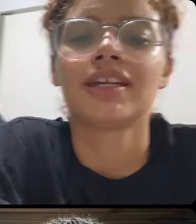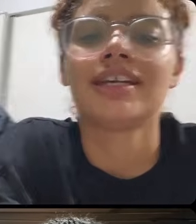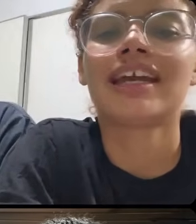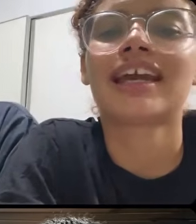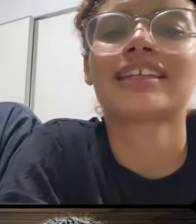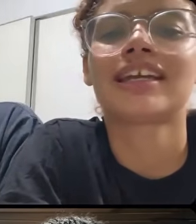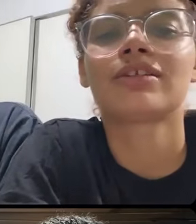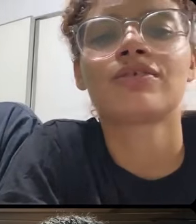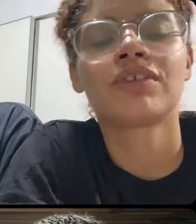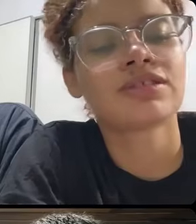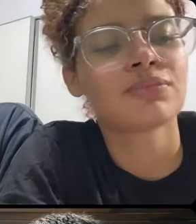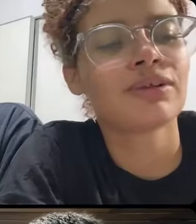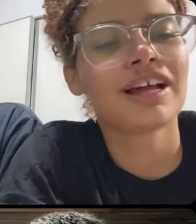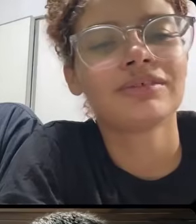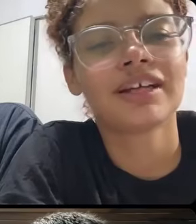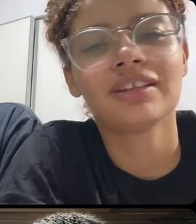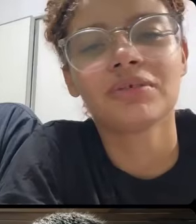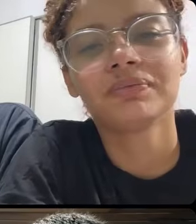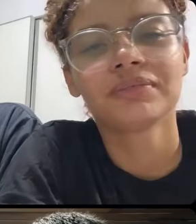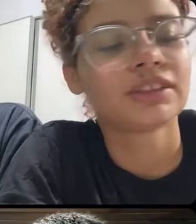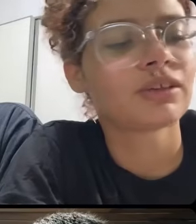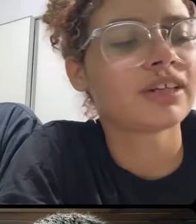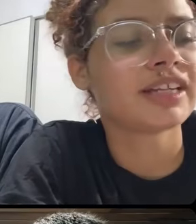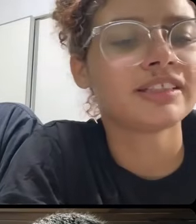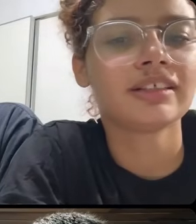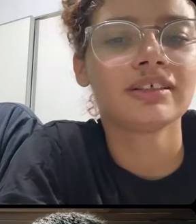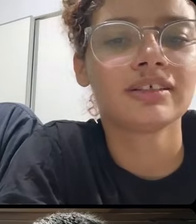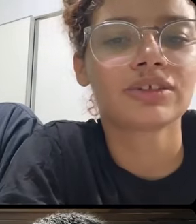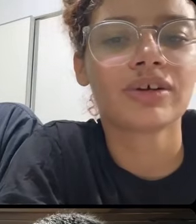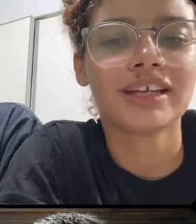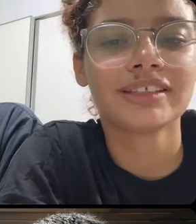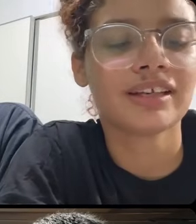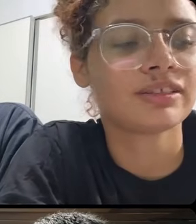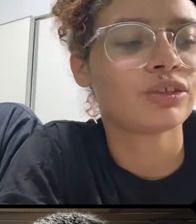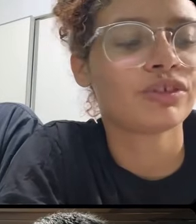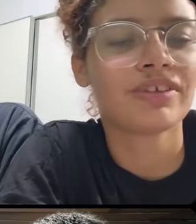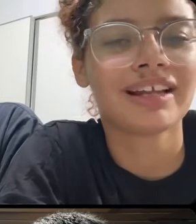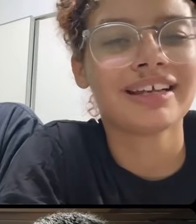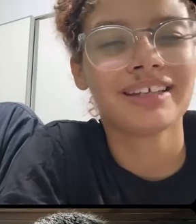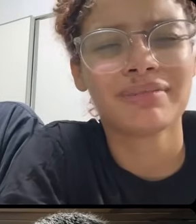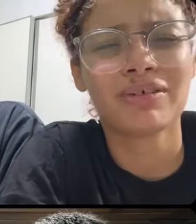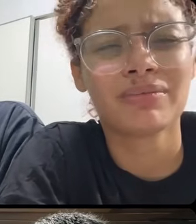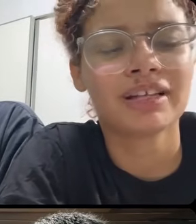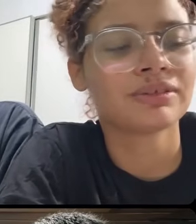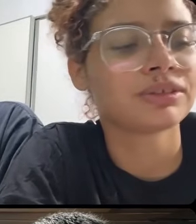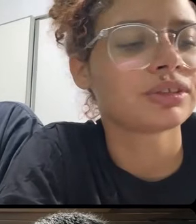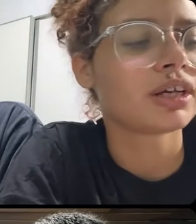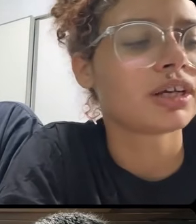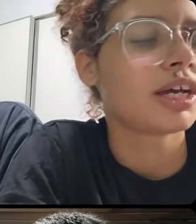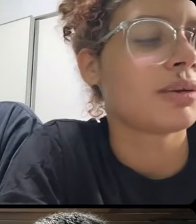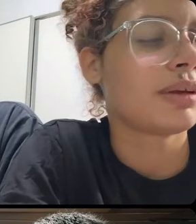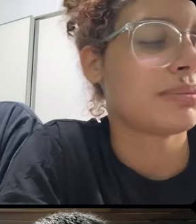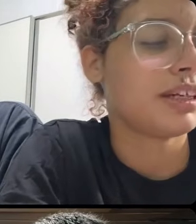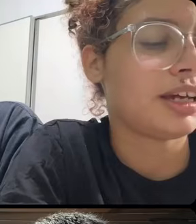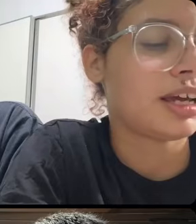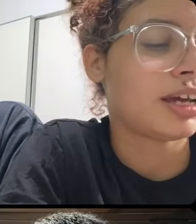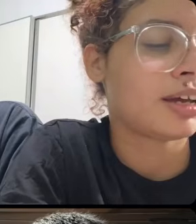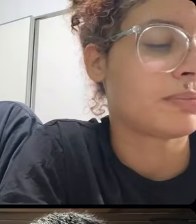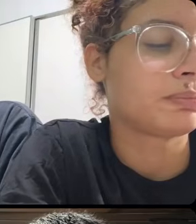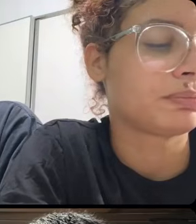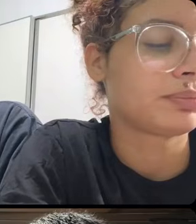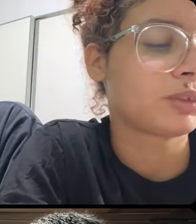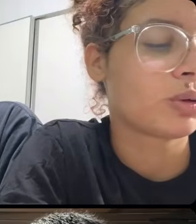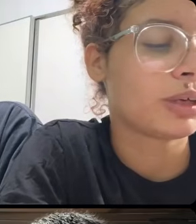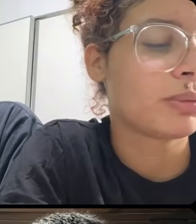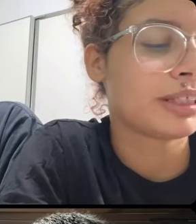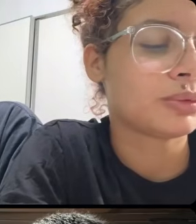congregação. E aí entra aquilo que eu falei, discipulado, né? Então, você só conhece de conhecer, de ouvir falar, e é bem complexo isso. Pra mim,